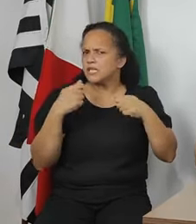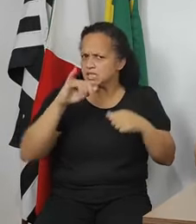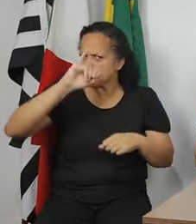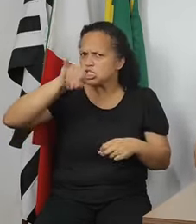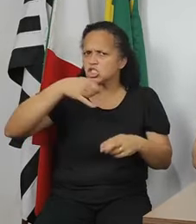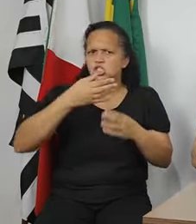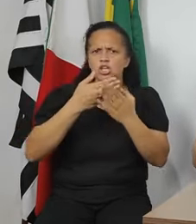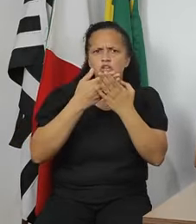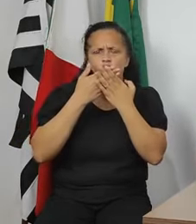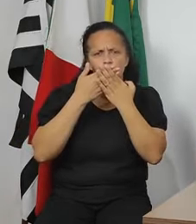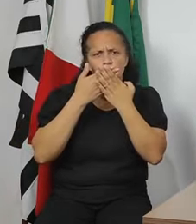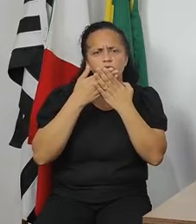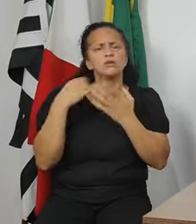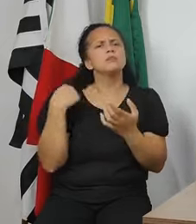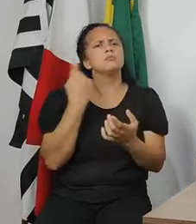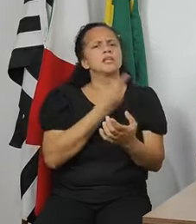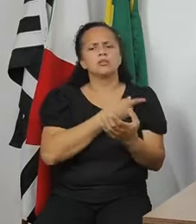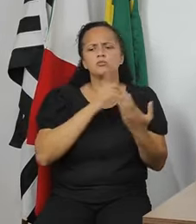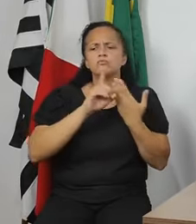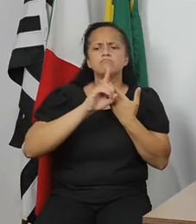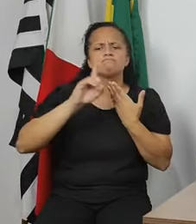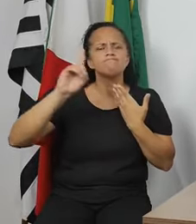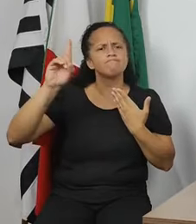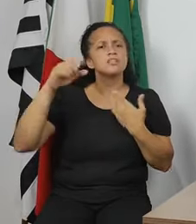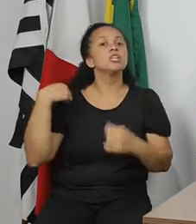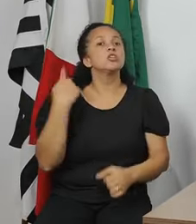que a gente possa se atentar a isso, né?